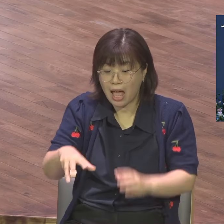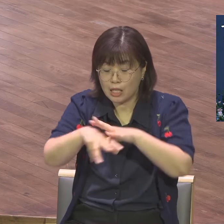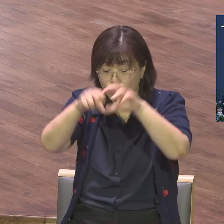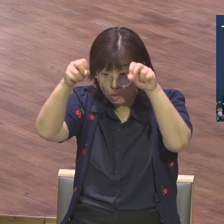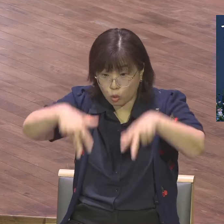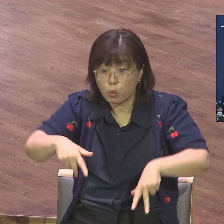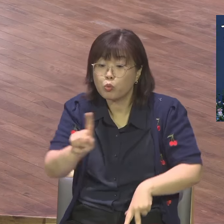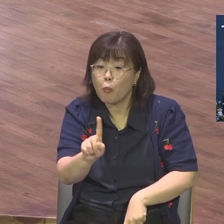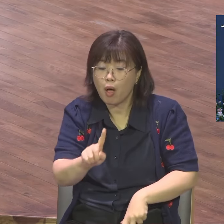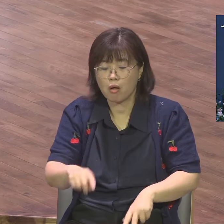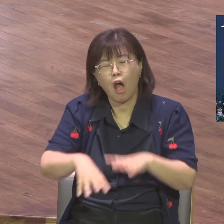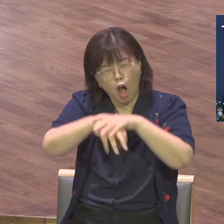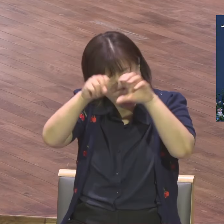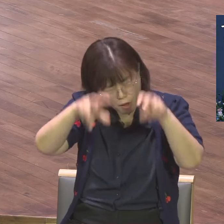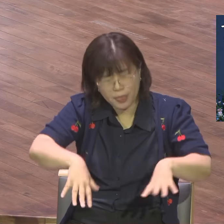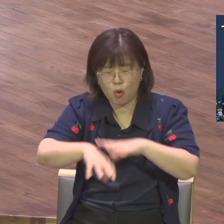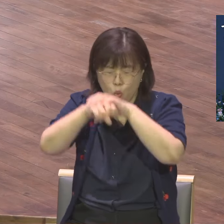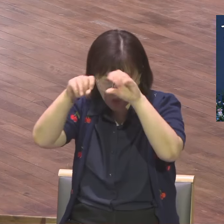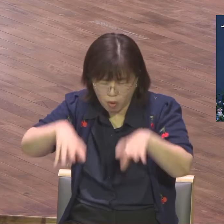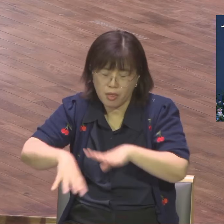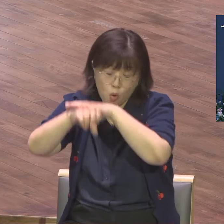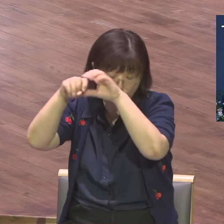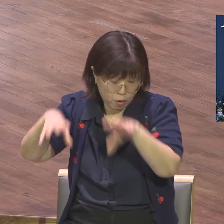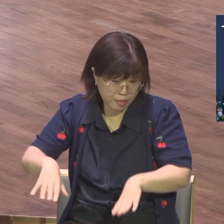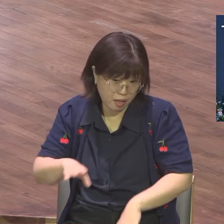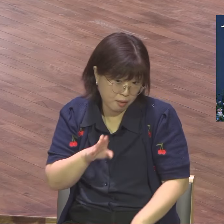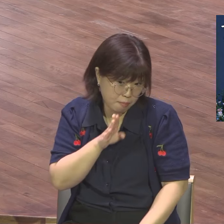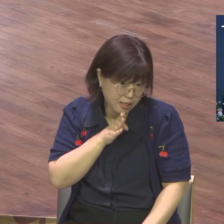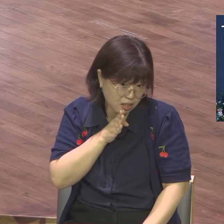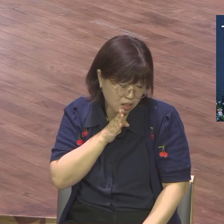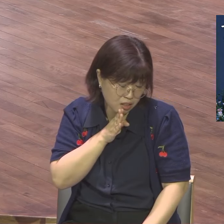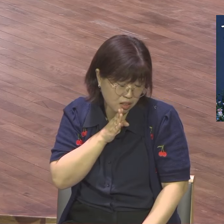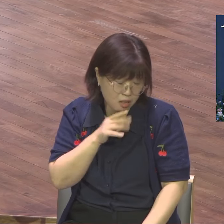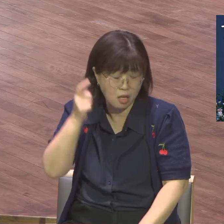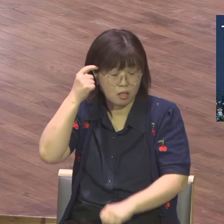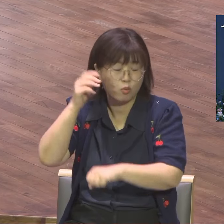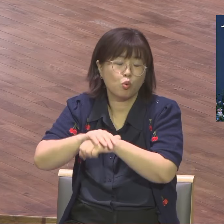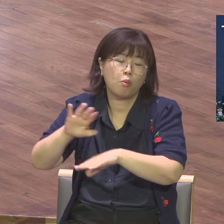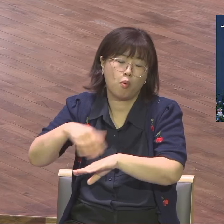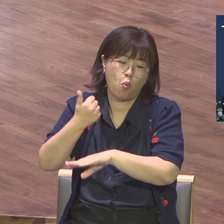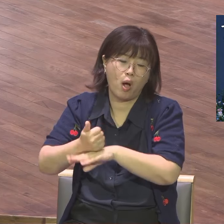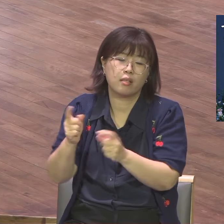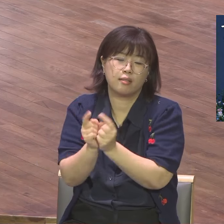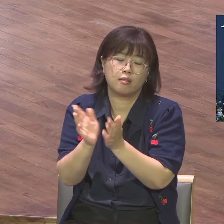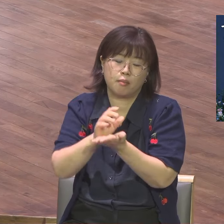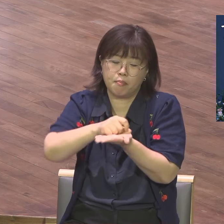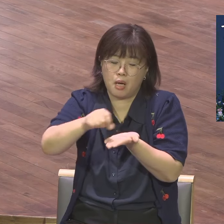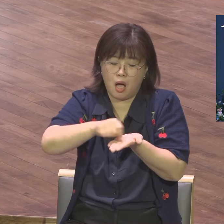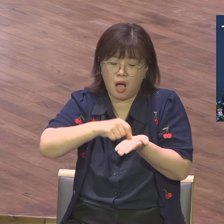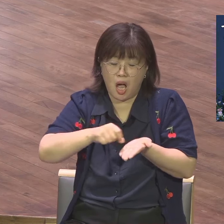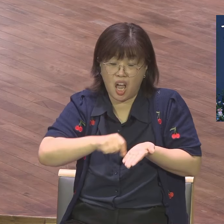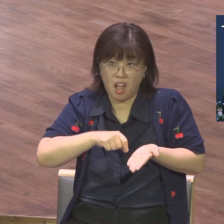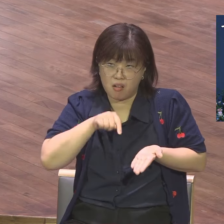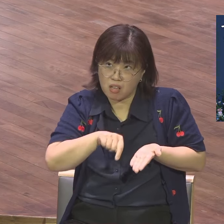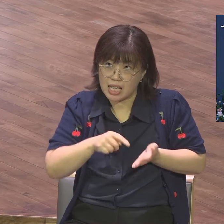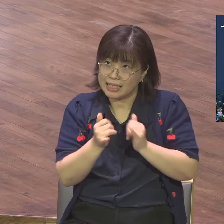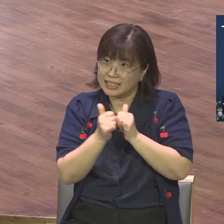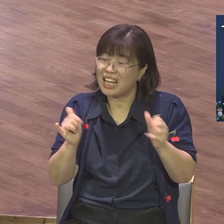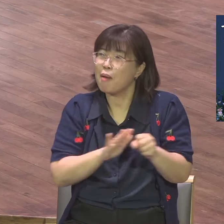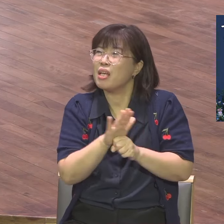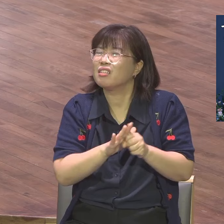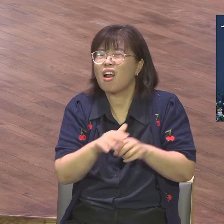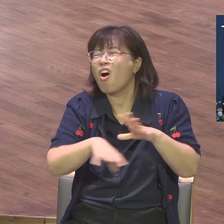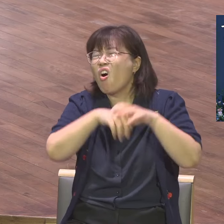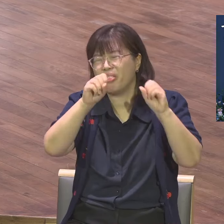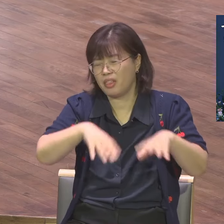헛되고 헛되니 모든 것이 헛되도다. 누가 말했어요? 이 아가서를 기록한 솔로몬이 말했어. 솔로몬은요